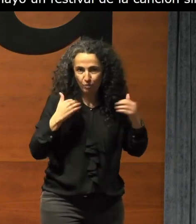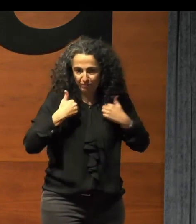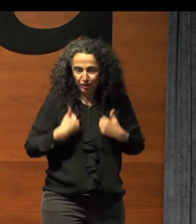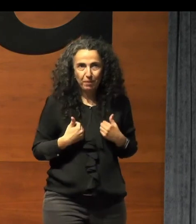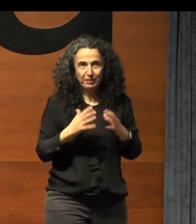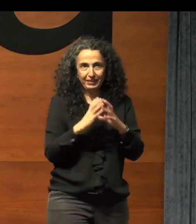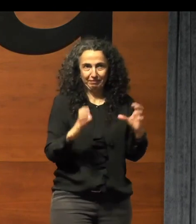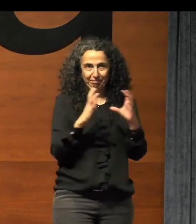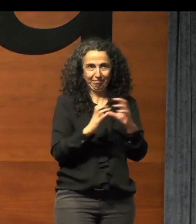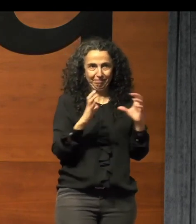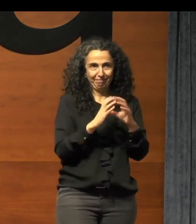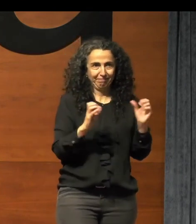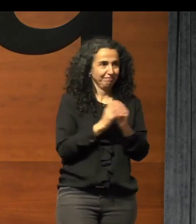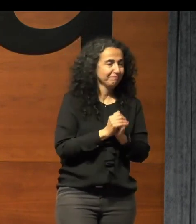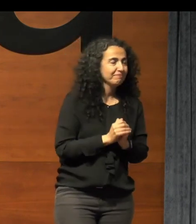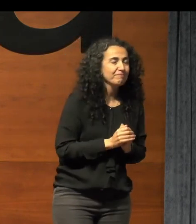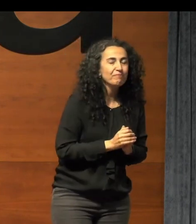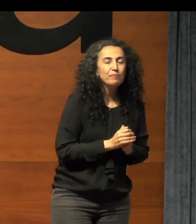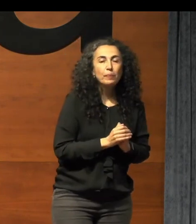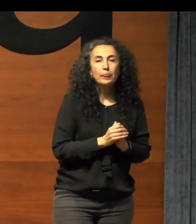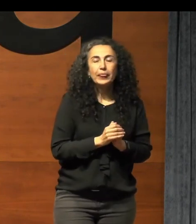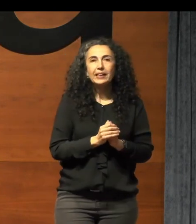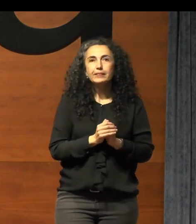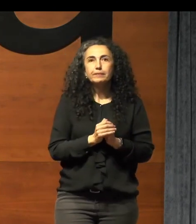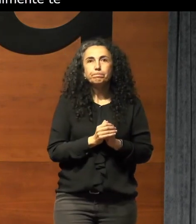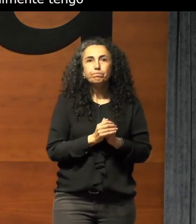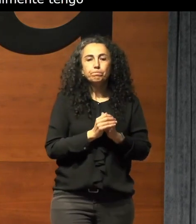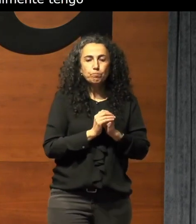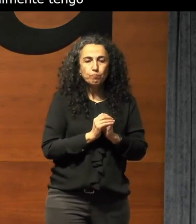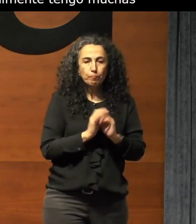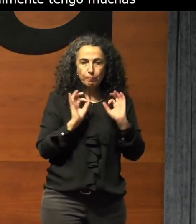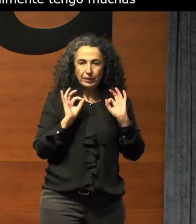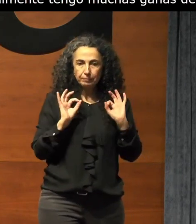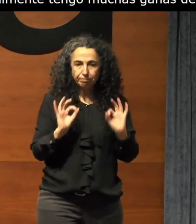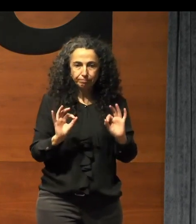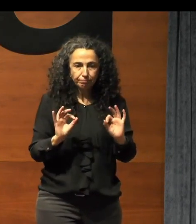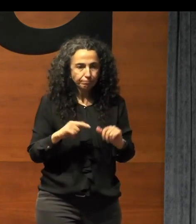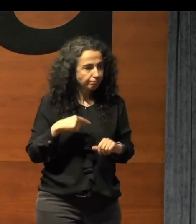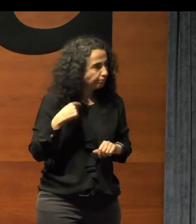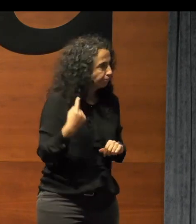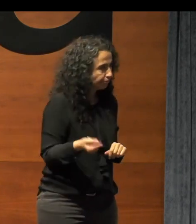sea. Yo personalmente tengo muchas ganas de asistir a él.